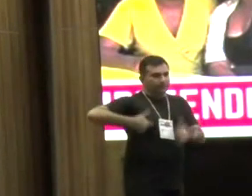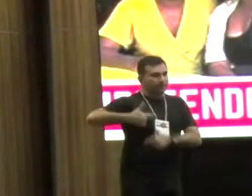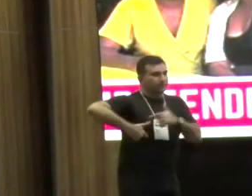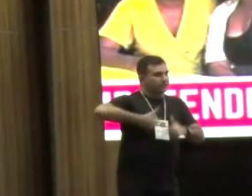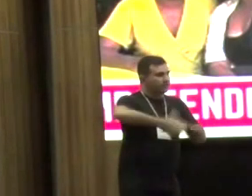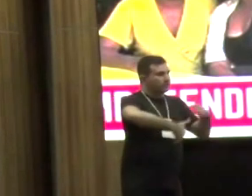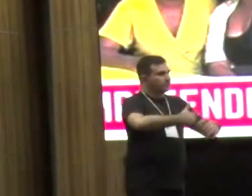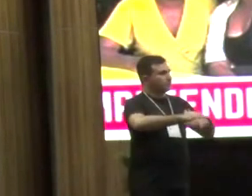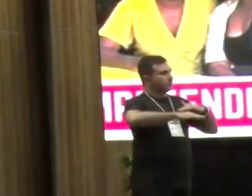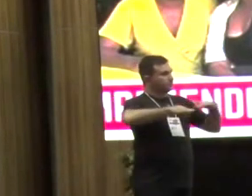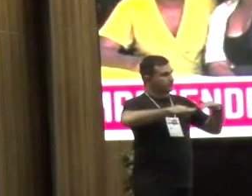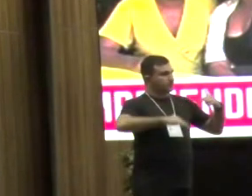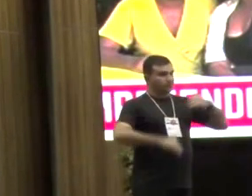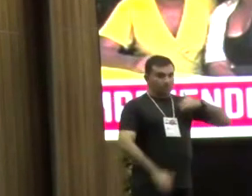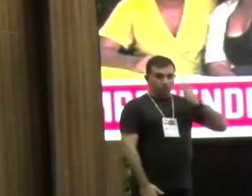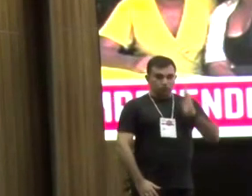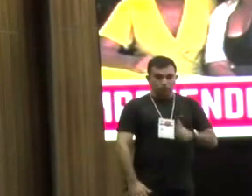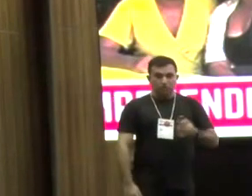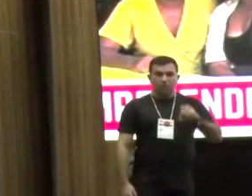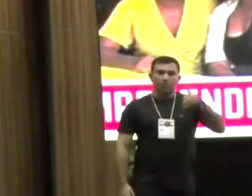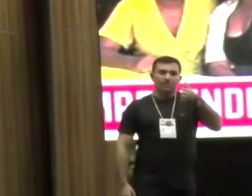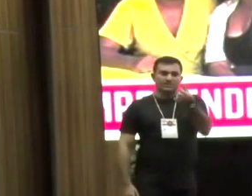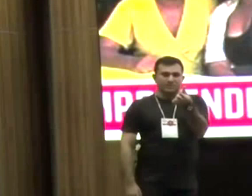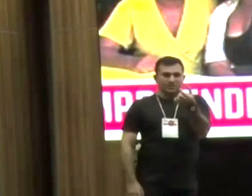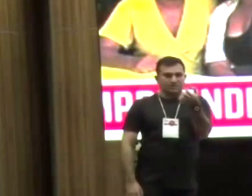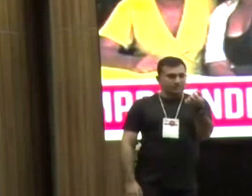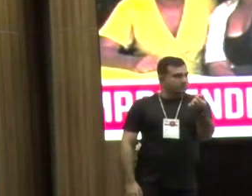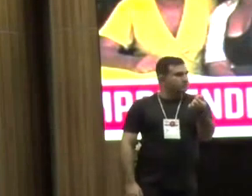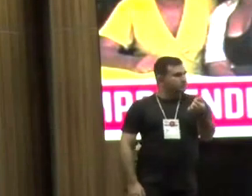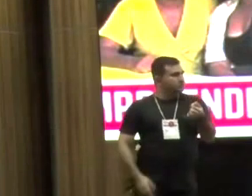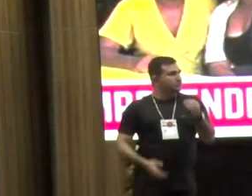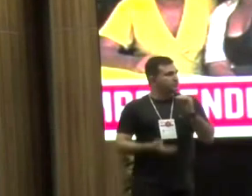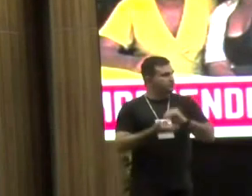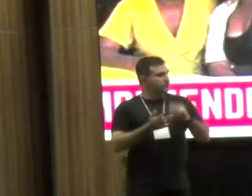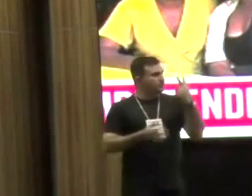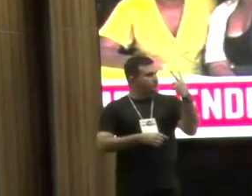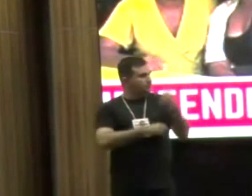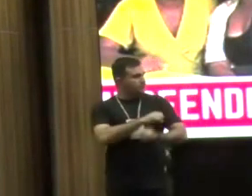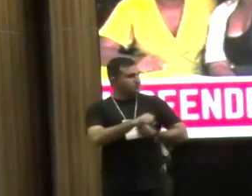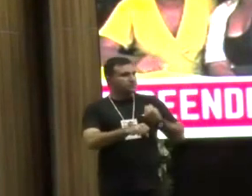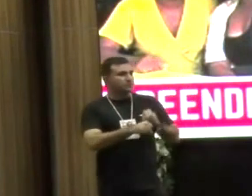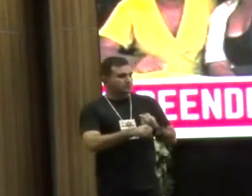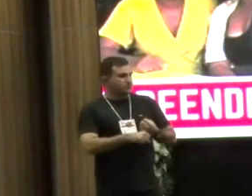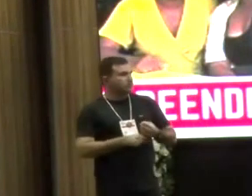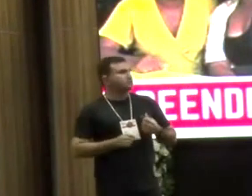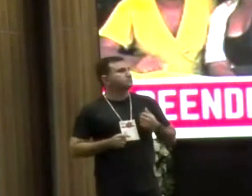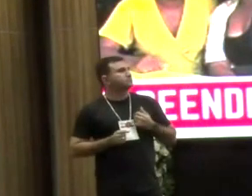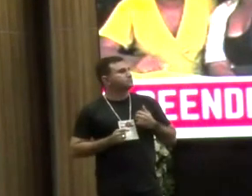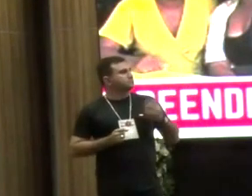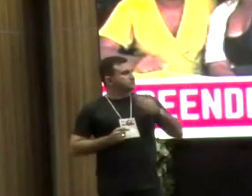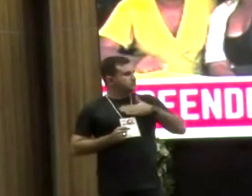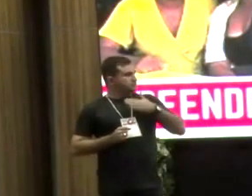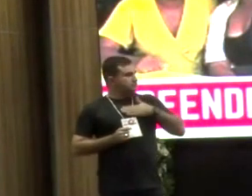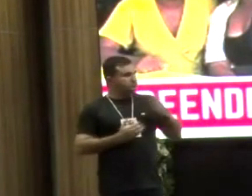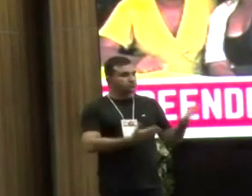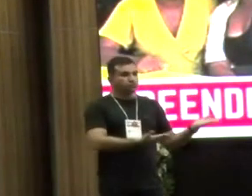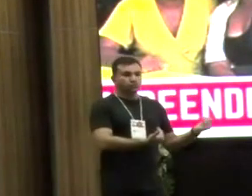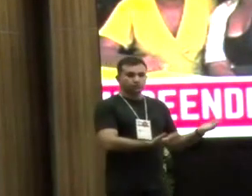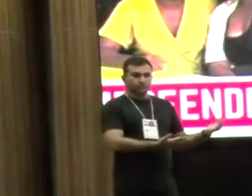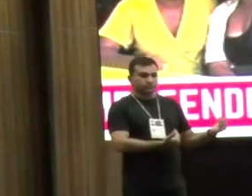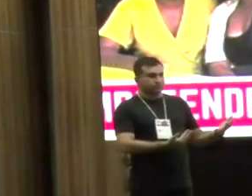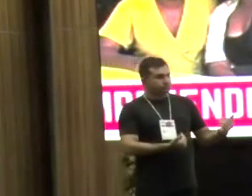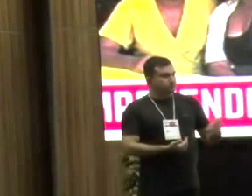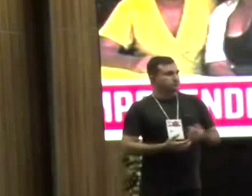Quase meus 60 anos já, está pertinho, falta menos de 2 anos. Na minha